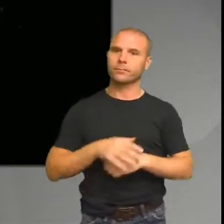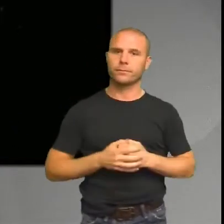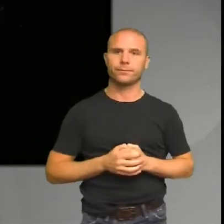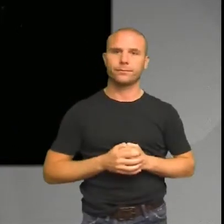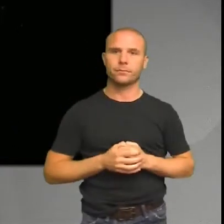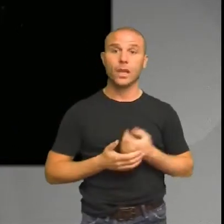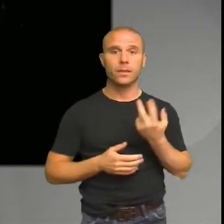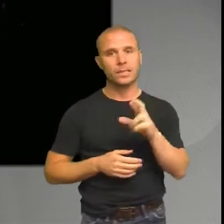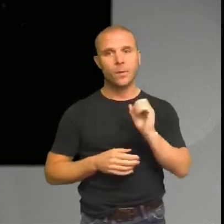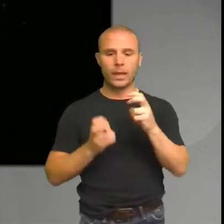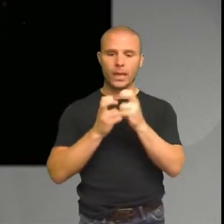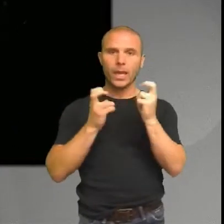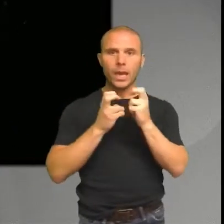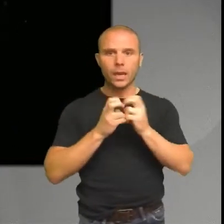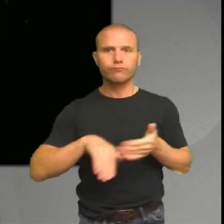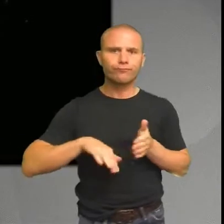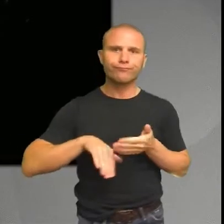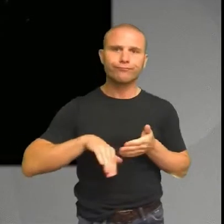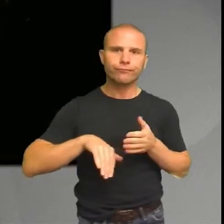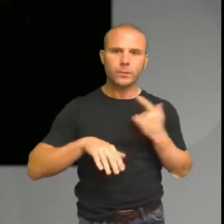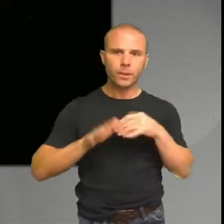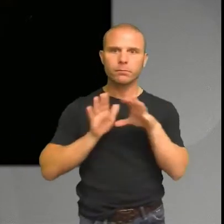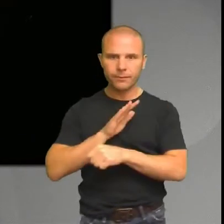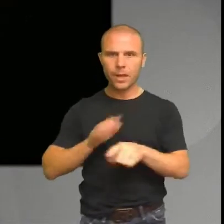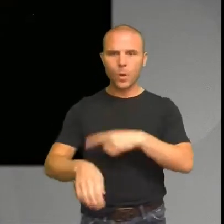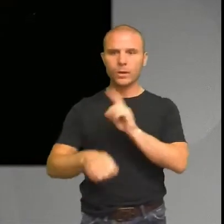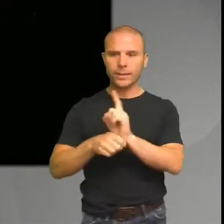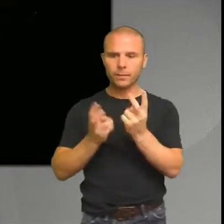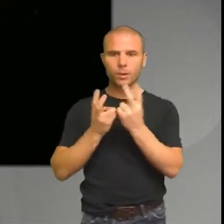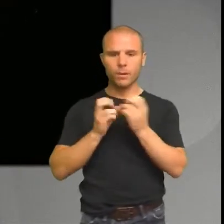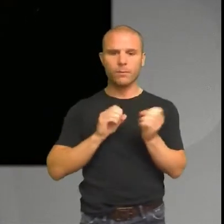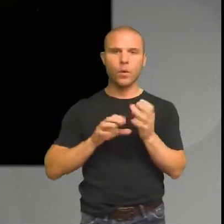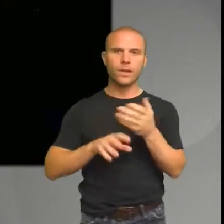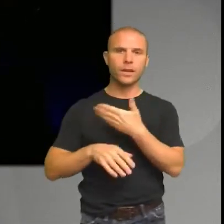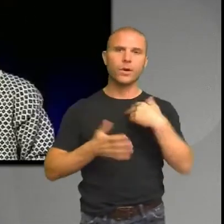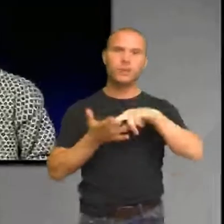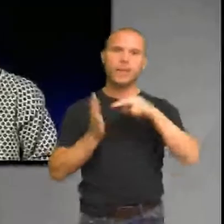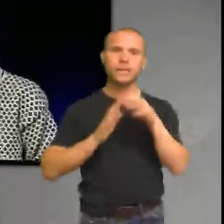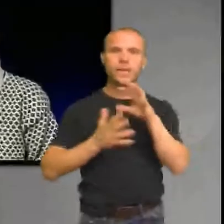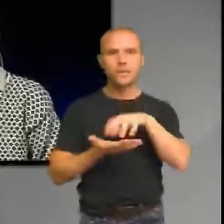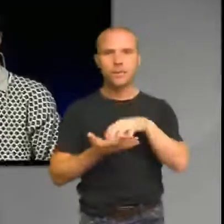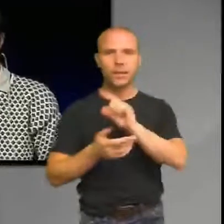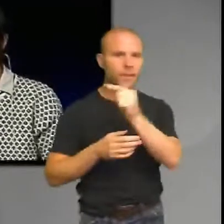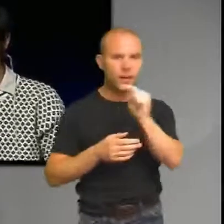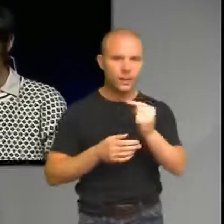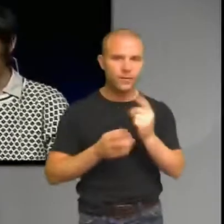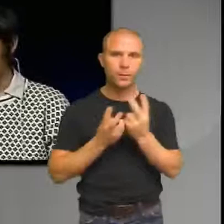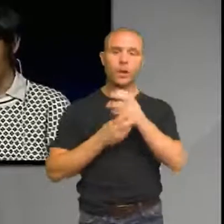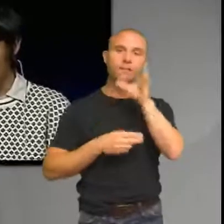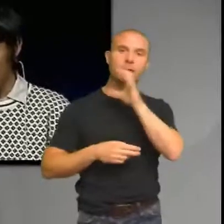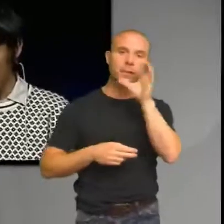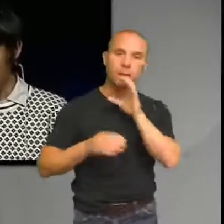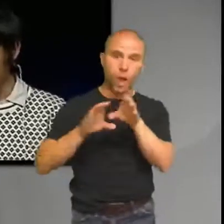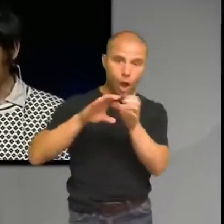Exempelvis om elförsörjningen slås ut en längre tid så påverkar det vårt tekniska samhälle negativt. Såsom vatten,